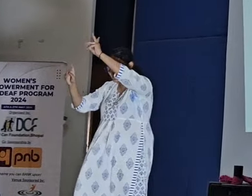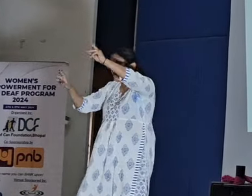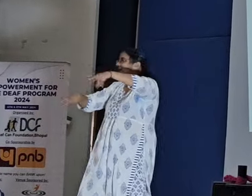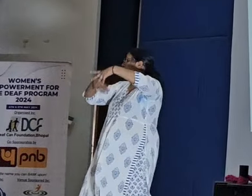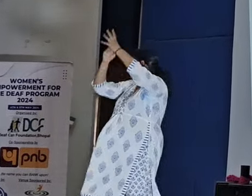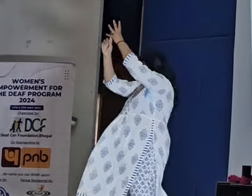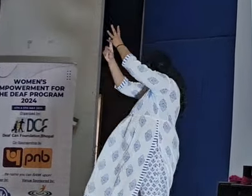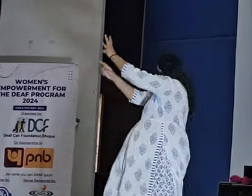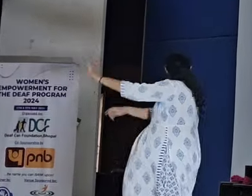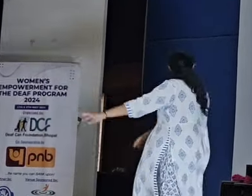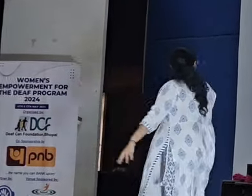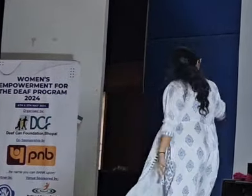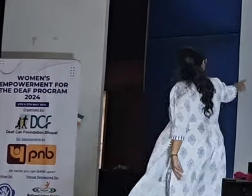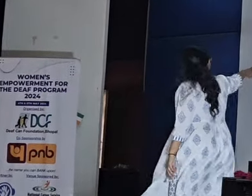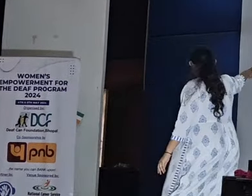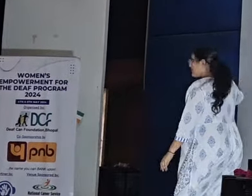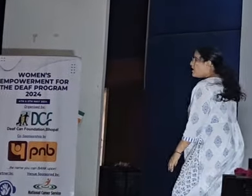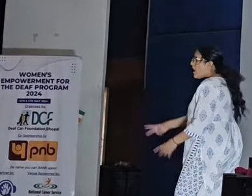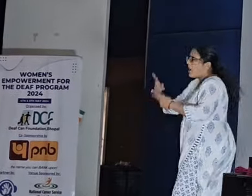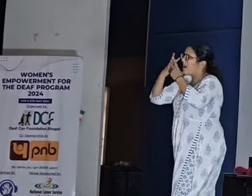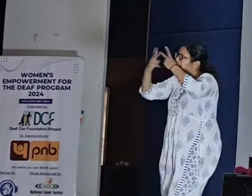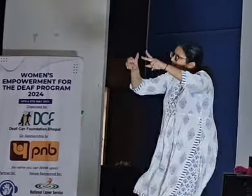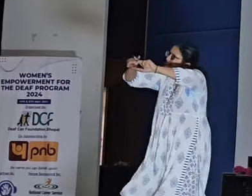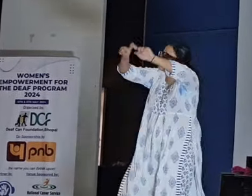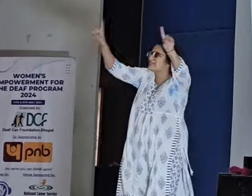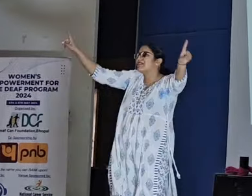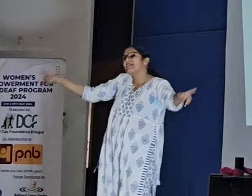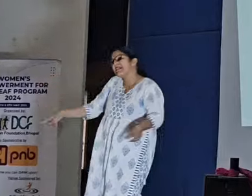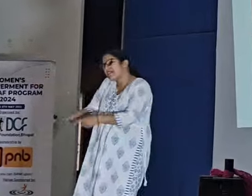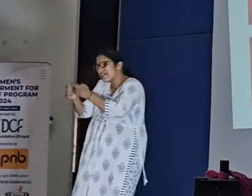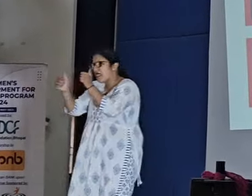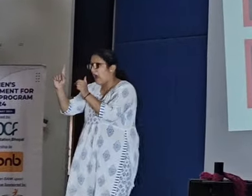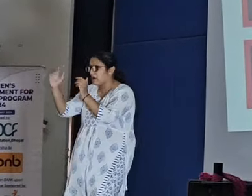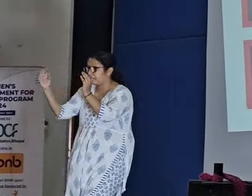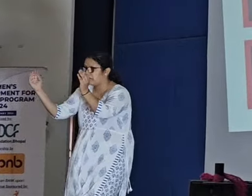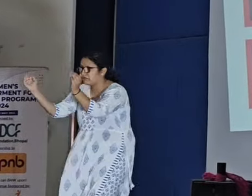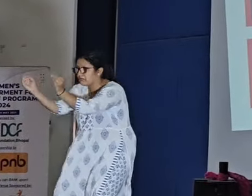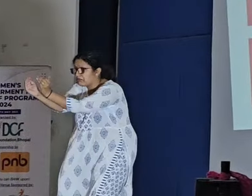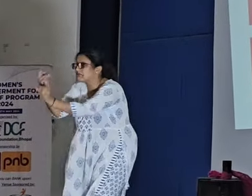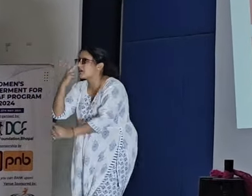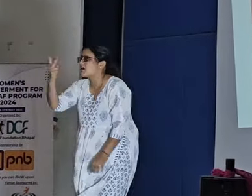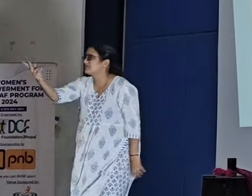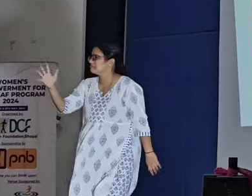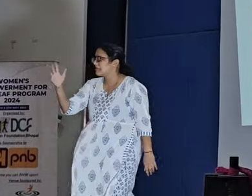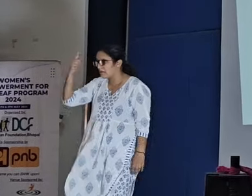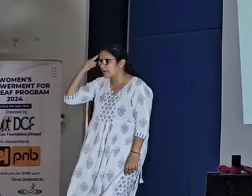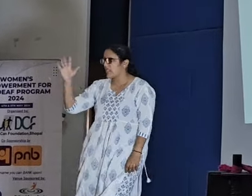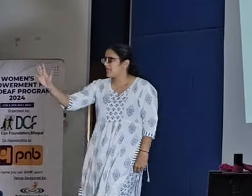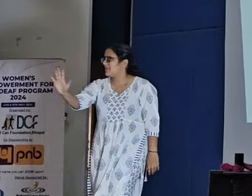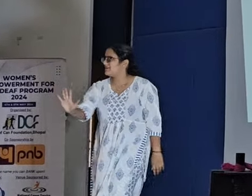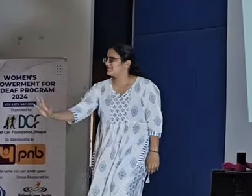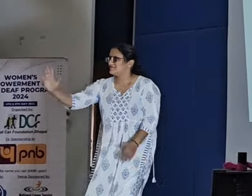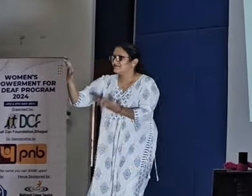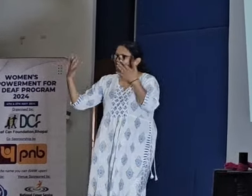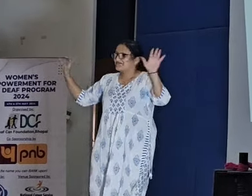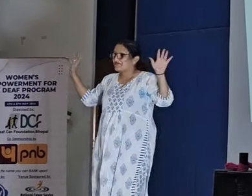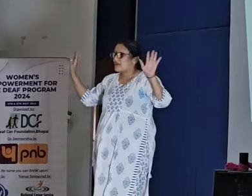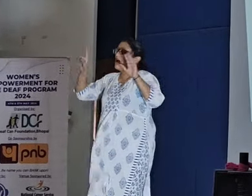तो ऐसा भी होता है। और फोर्थ पिक्चर में ये है कि मुझे पूरा पिक्चर क्लियर दिख रहा है, एक स्पॉट है ब्लैक, वो